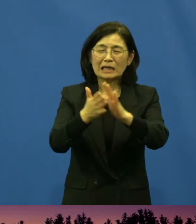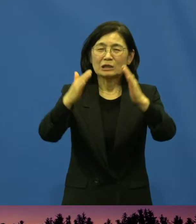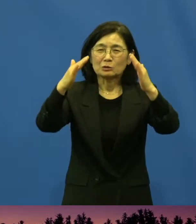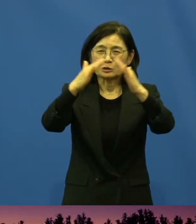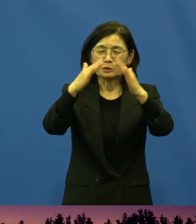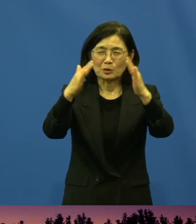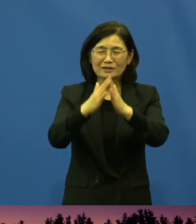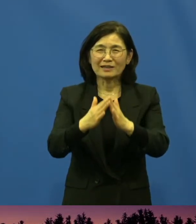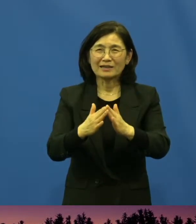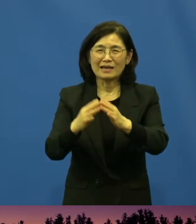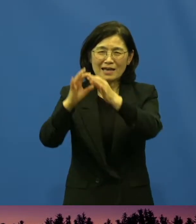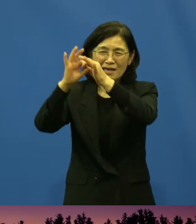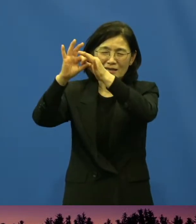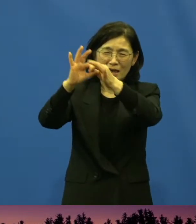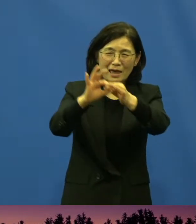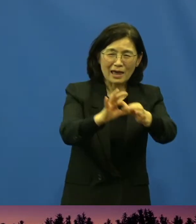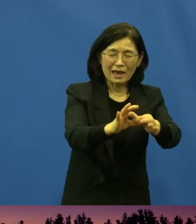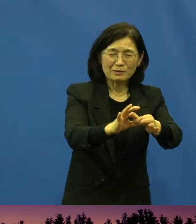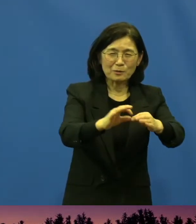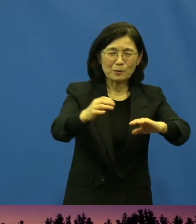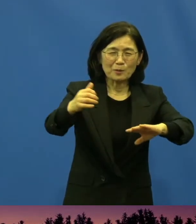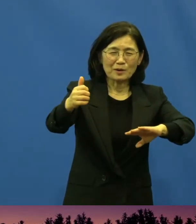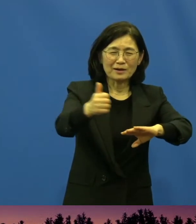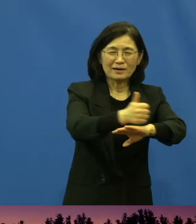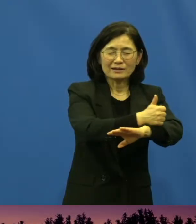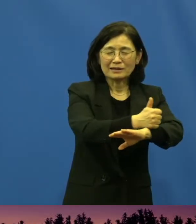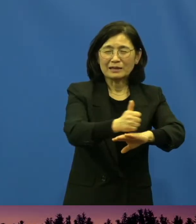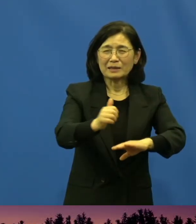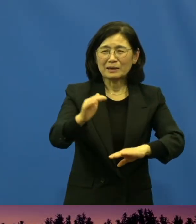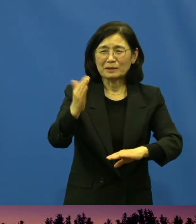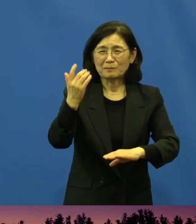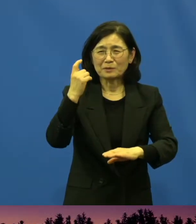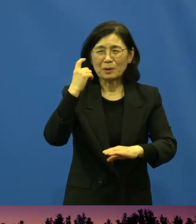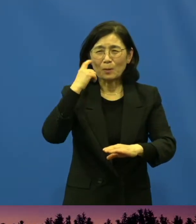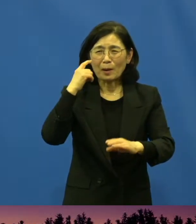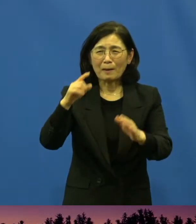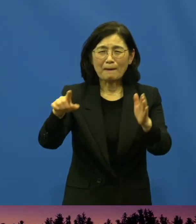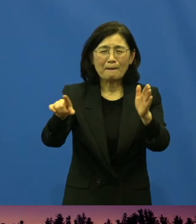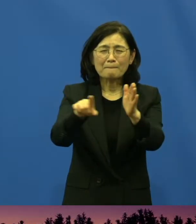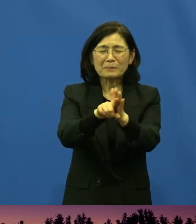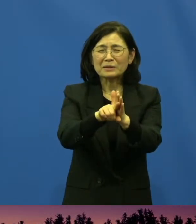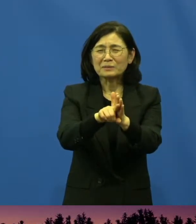반장하고, 유치원에서 고문하고